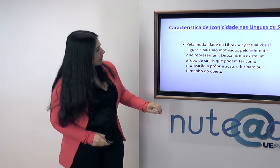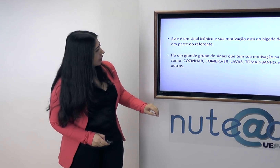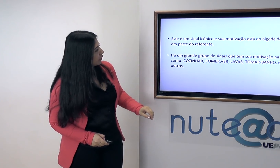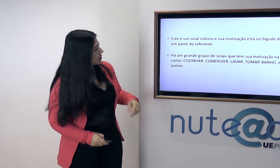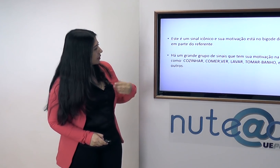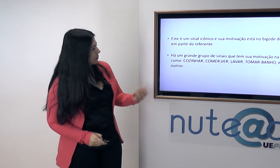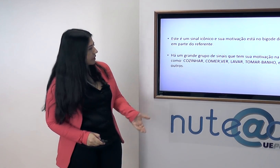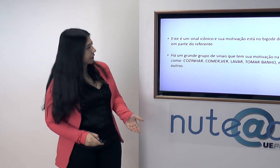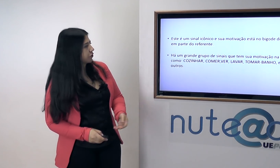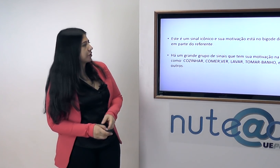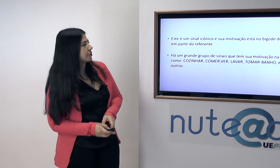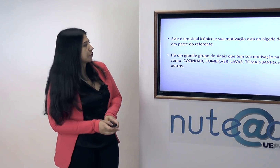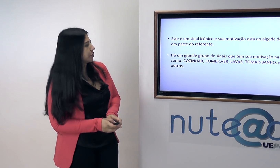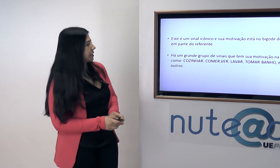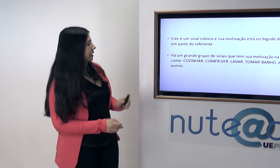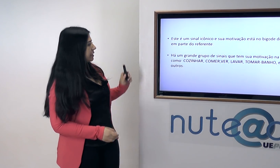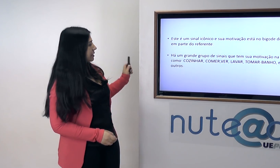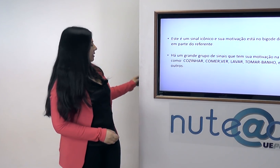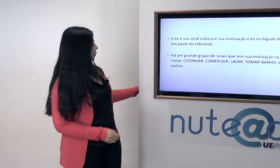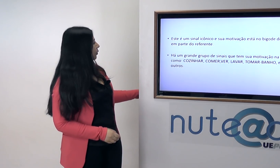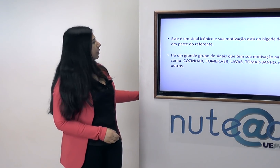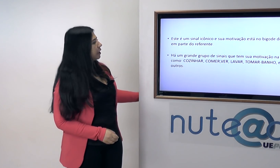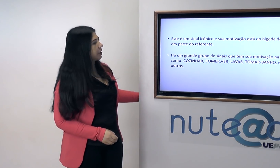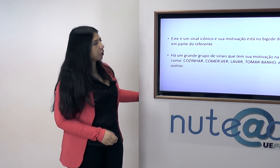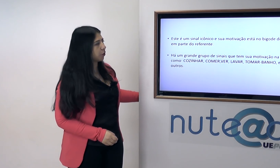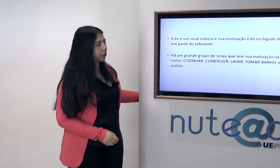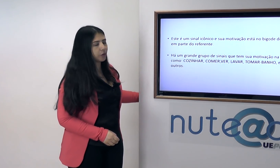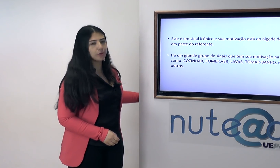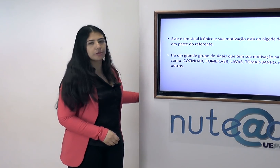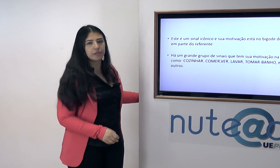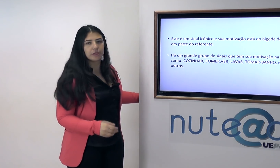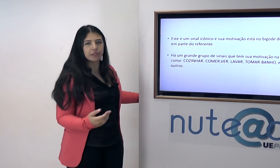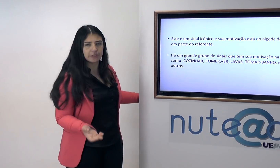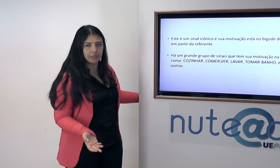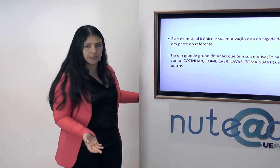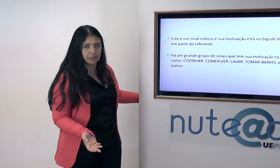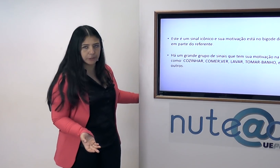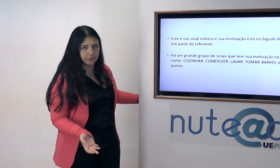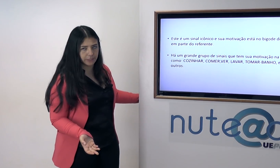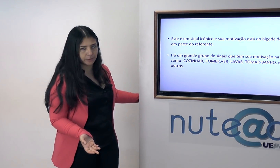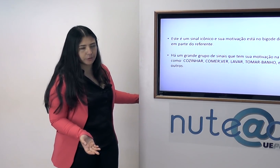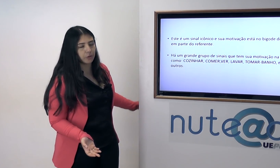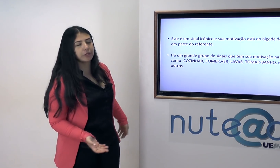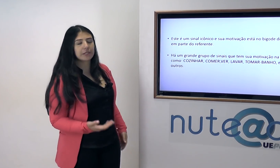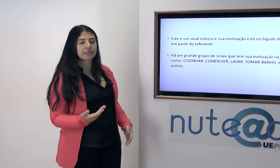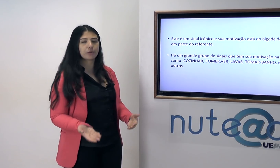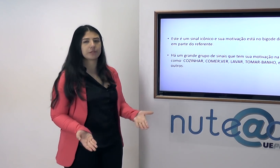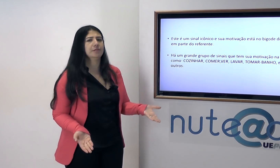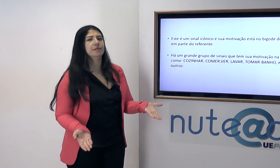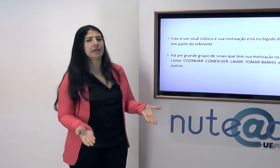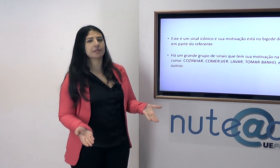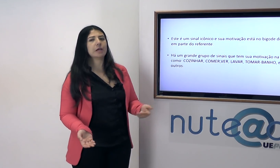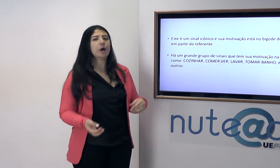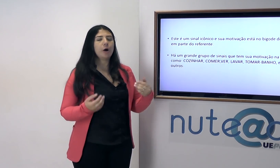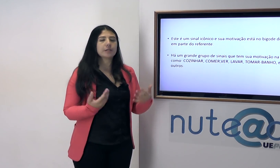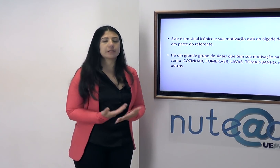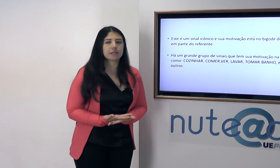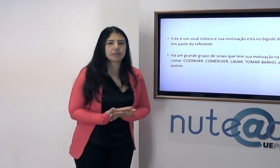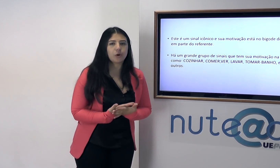Aí nós temos, além disso, os sinais que são icônicos e sinais arbitrários. O que são esses sinais? Sinais